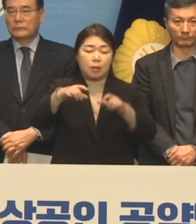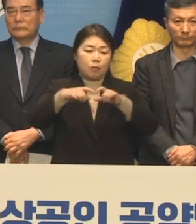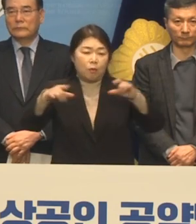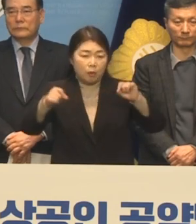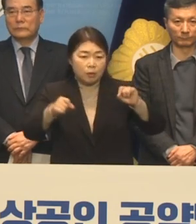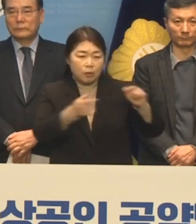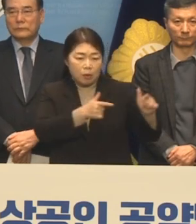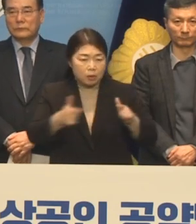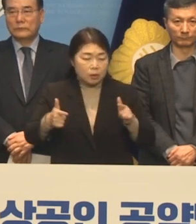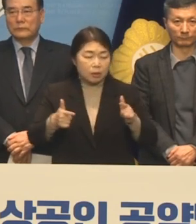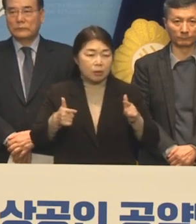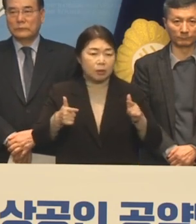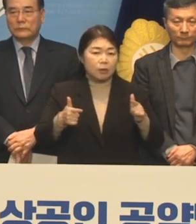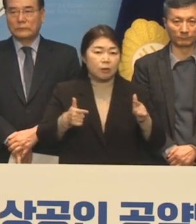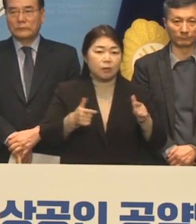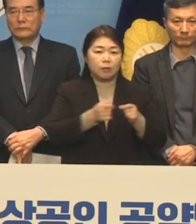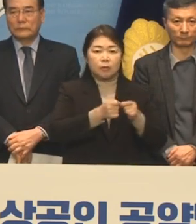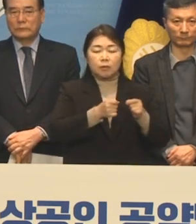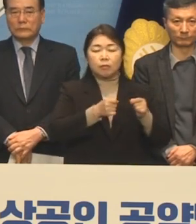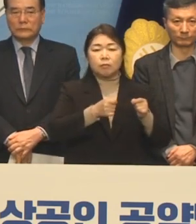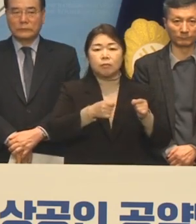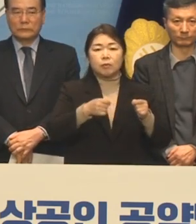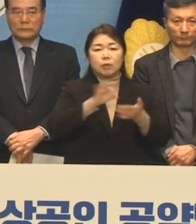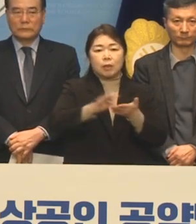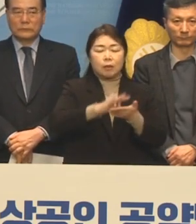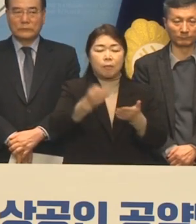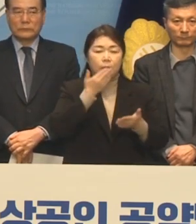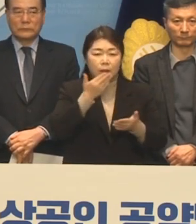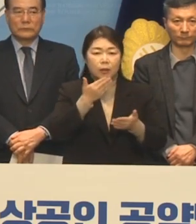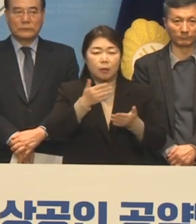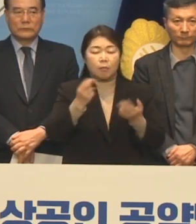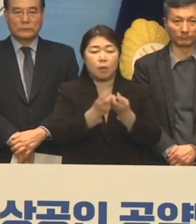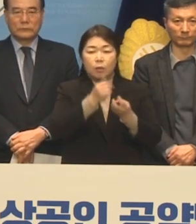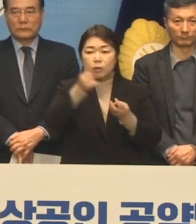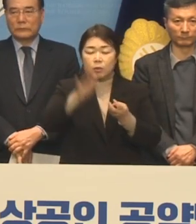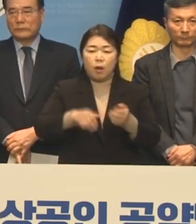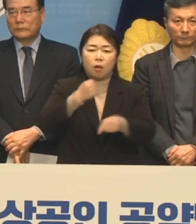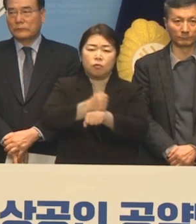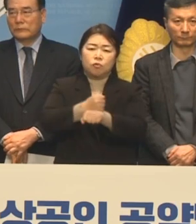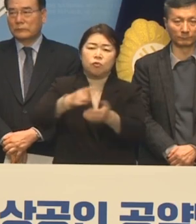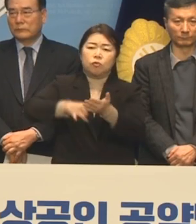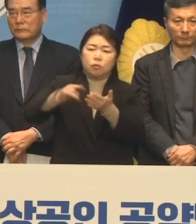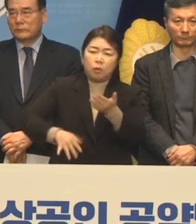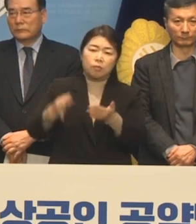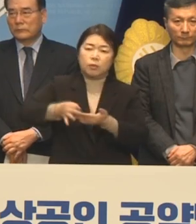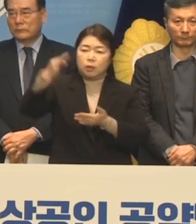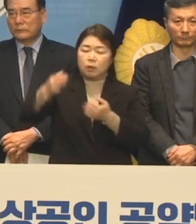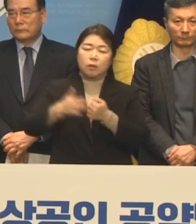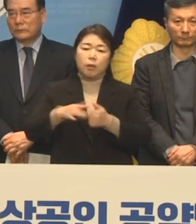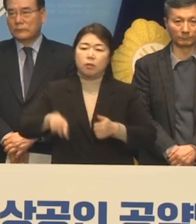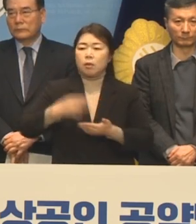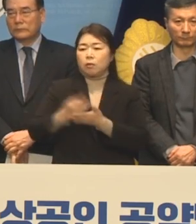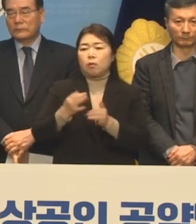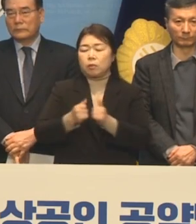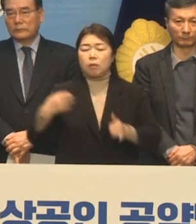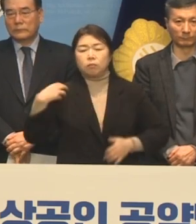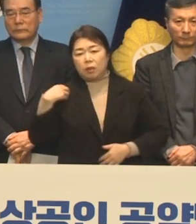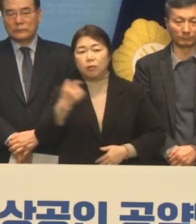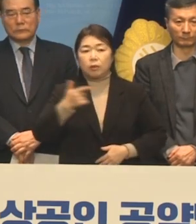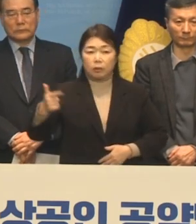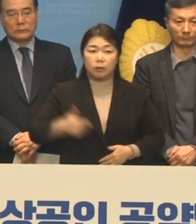편의는 증대되었지만 높은 수수료로 인해 소상공인 자영업자들의 부담은 커지고 있습니다.